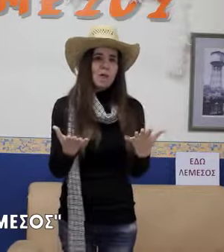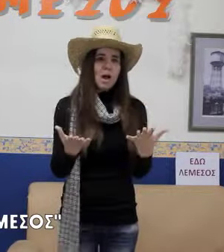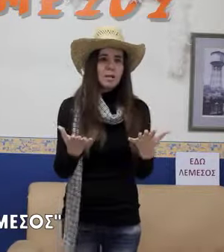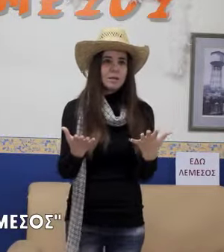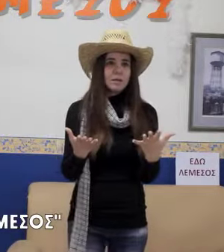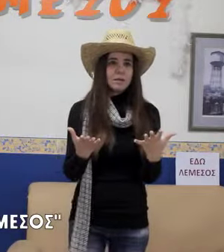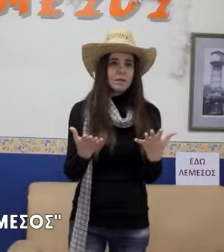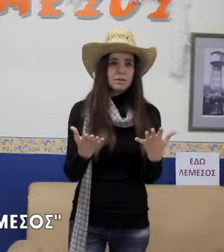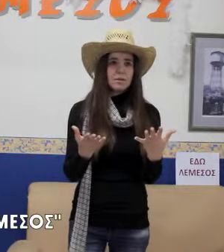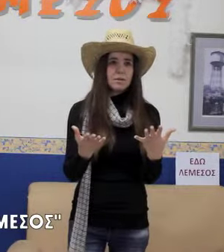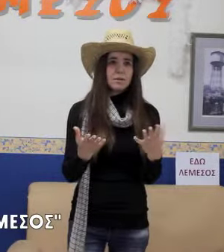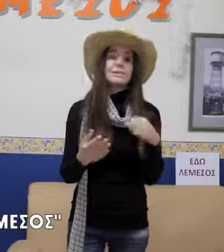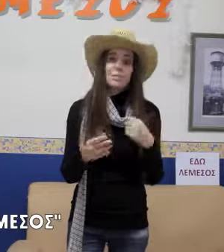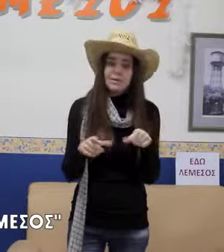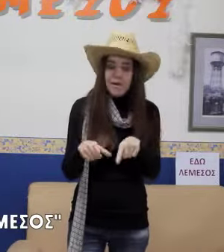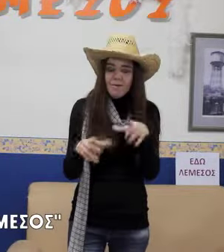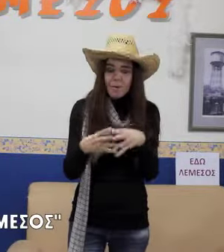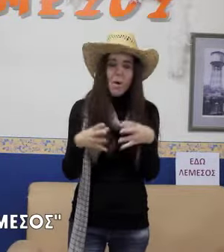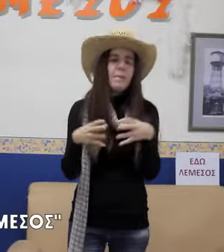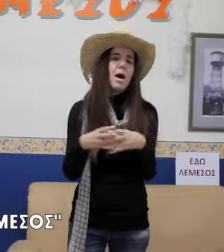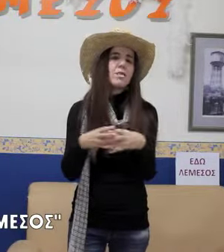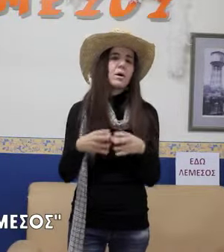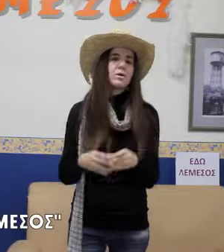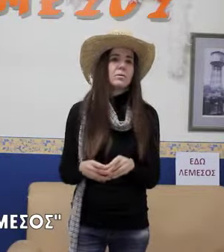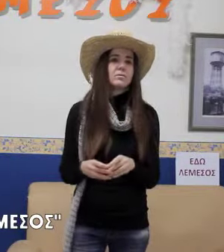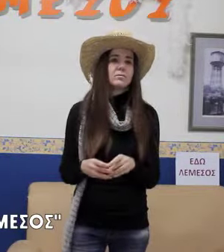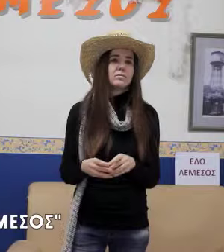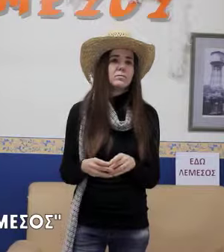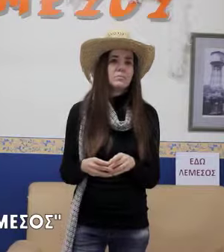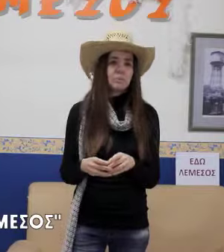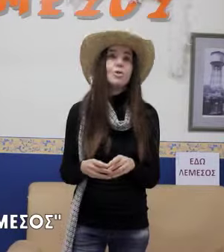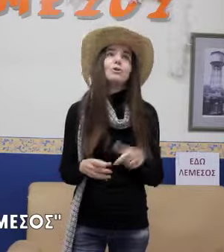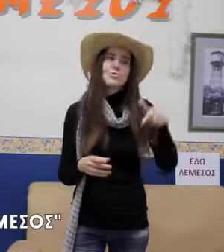στον ιδρυτή της ομάδας, Γιώργο Γιοργαλέπτο.